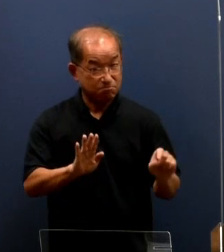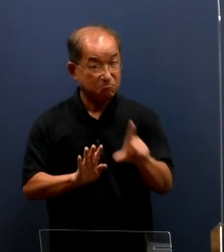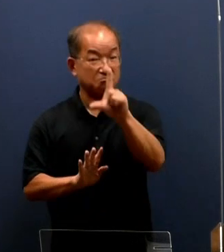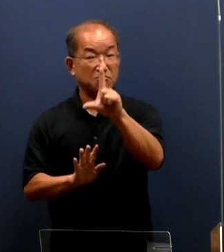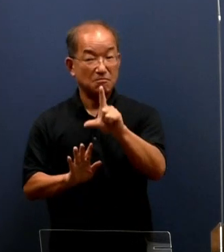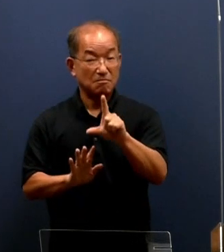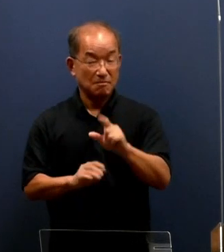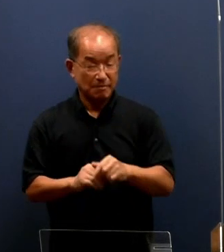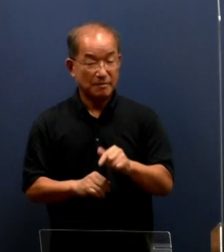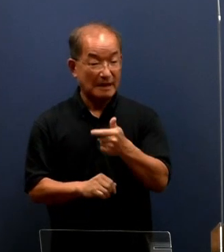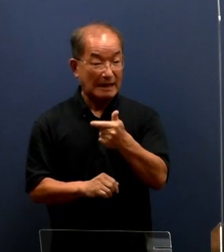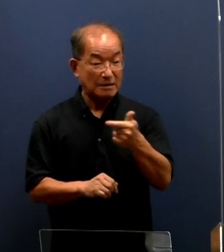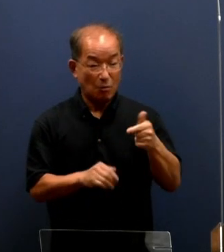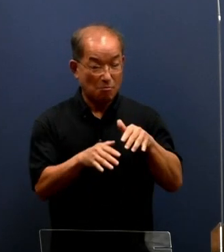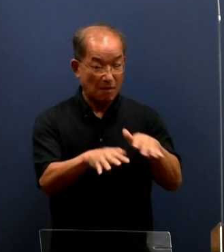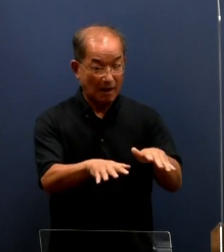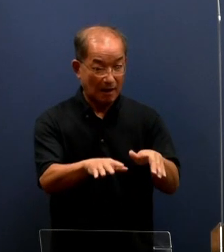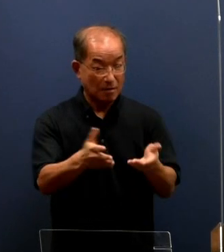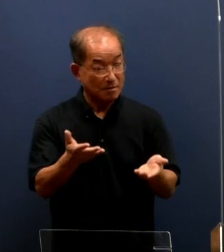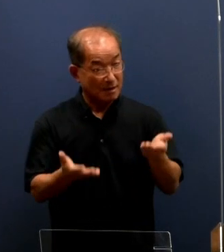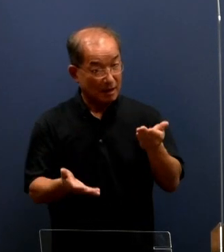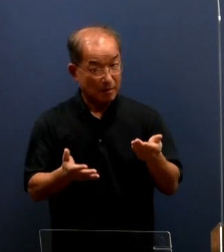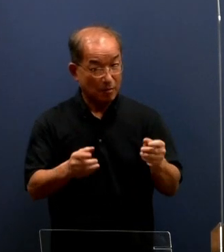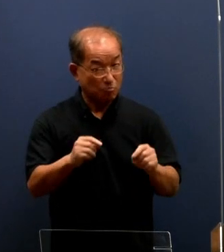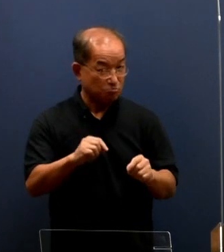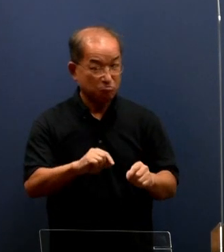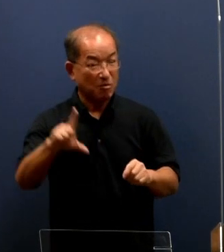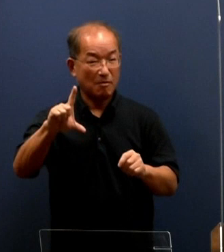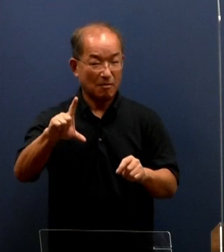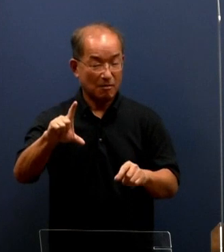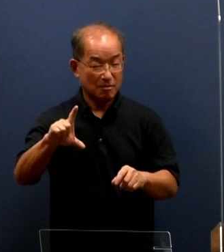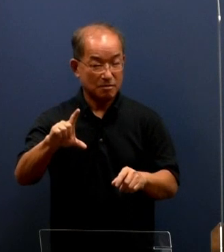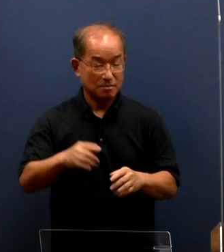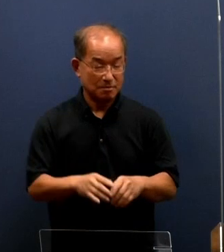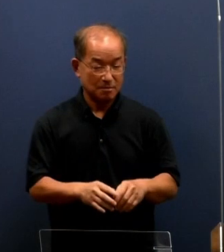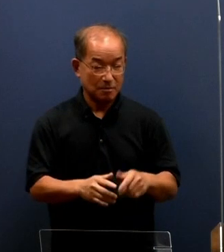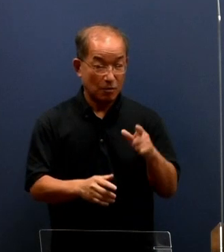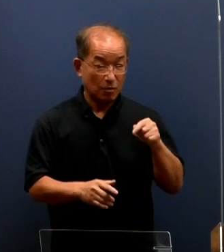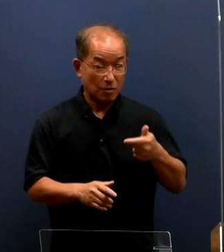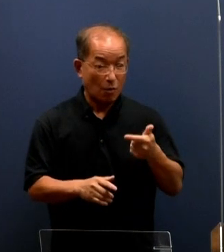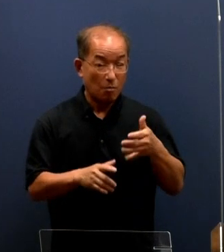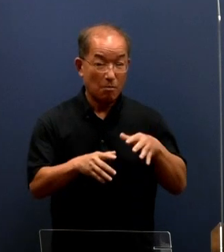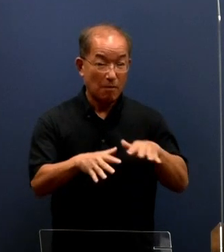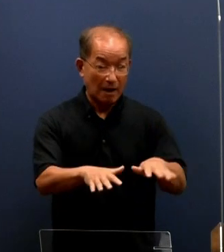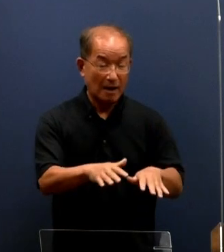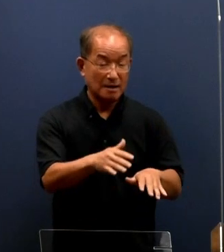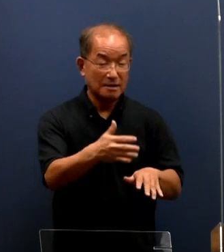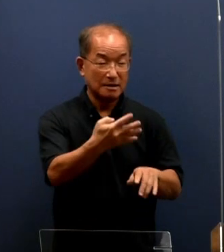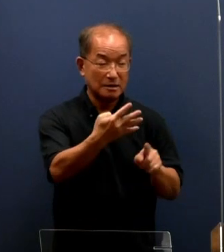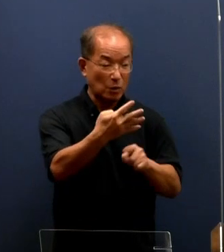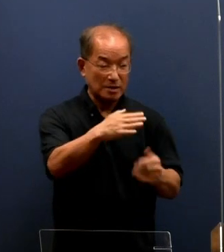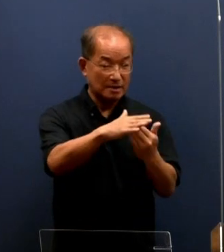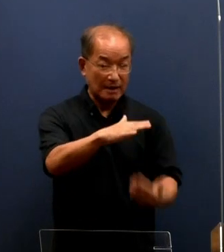6波と桁違いでしょ。6波で4人以下なんだったら、この7波はゼロじゃないか